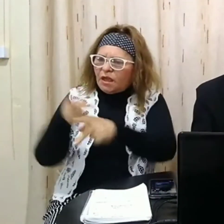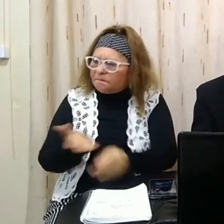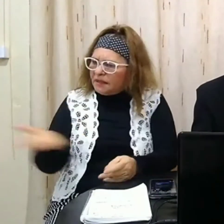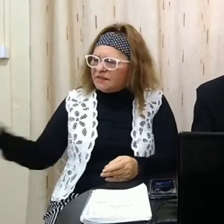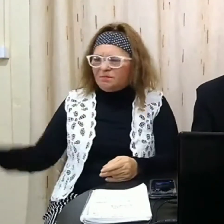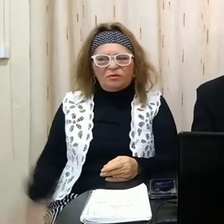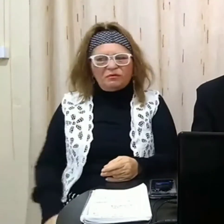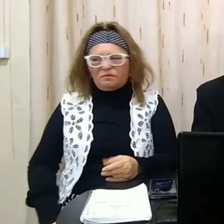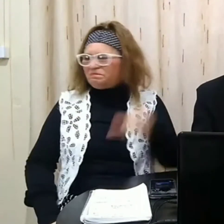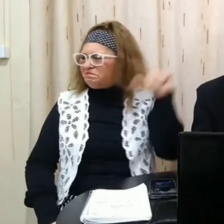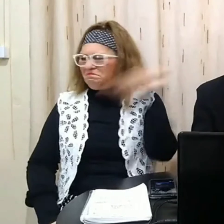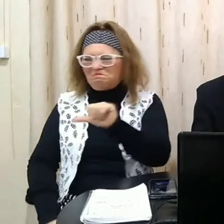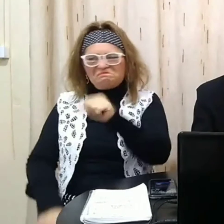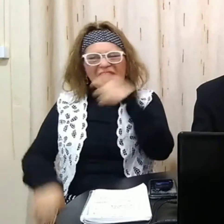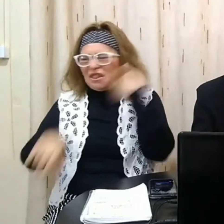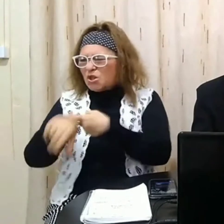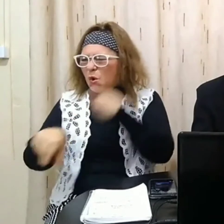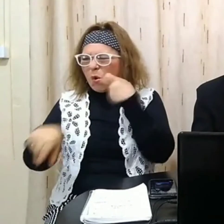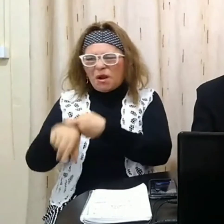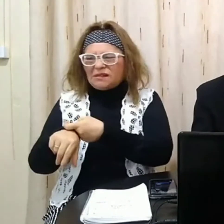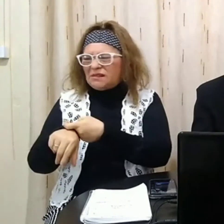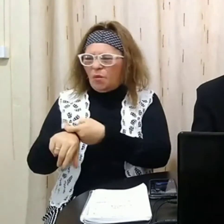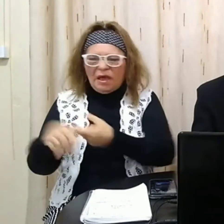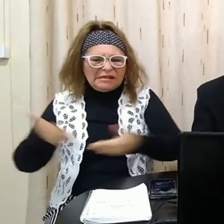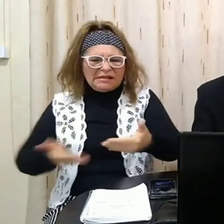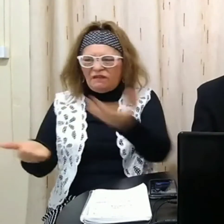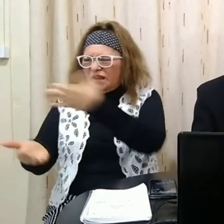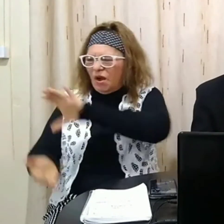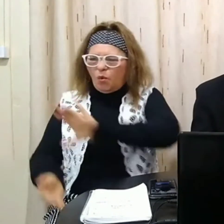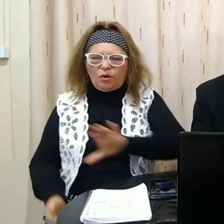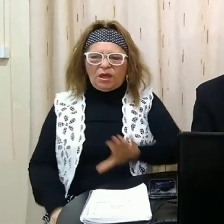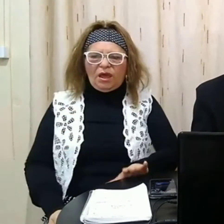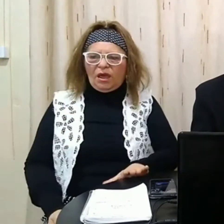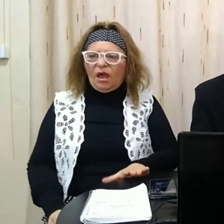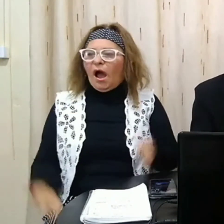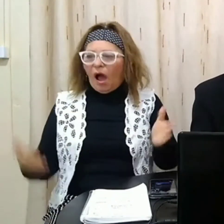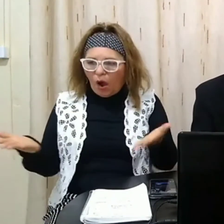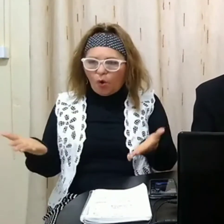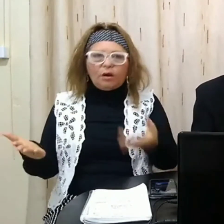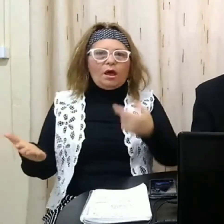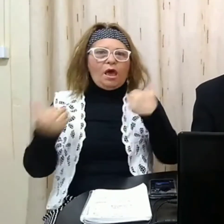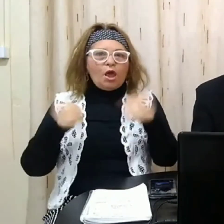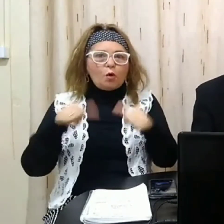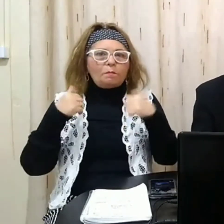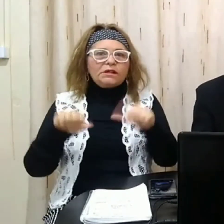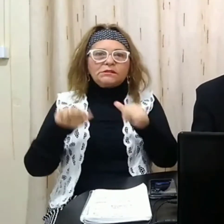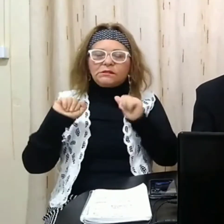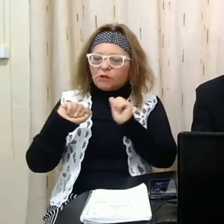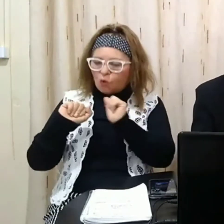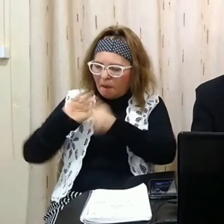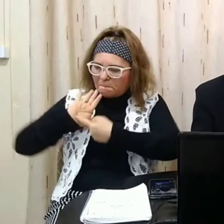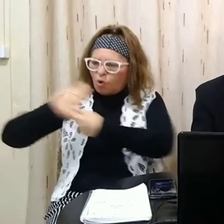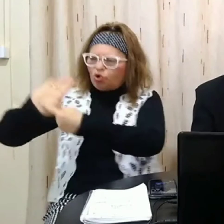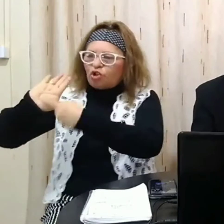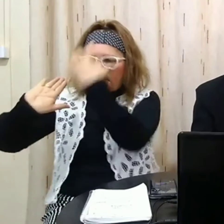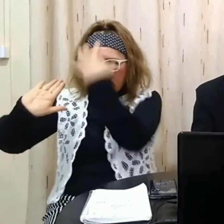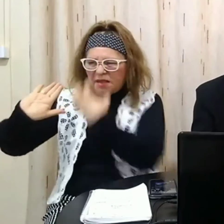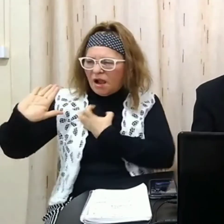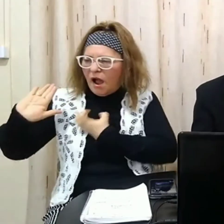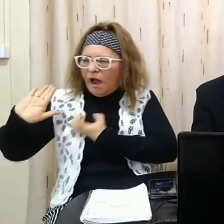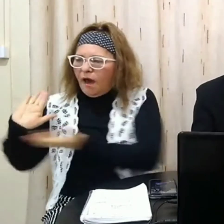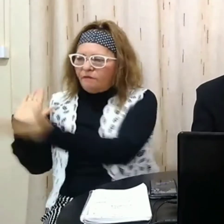que é povo de dura cerviz. Agora, pois, deixa-me, para que se acenda contra eles o meu furor, e